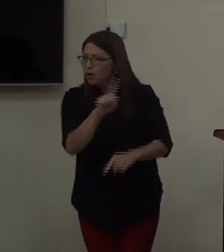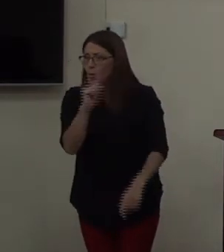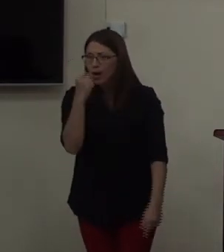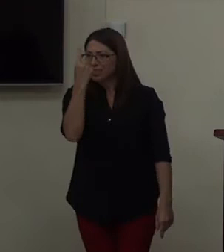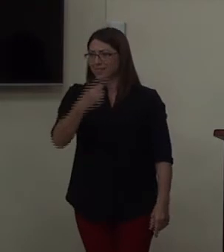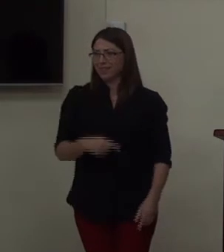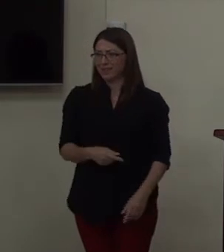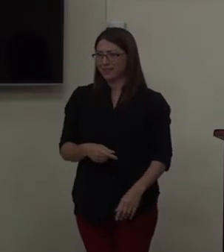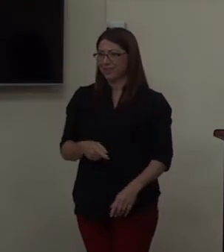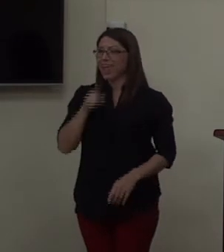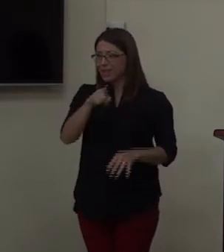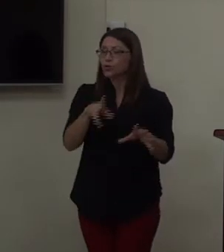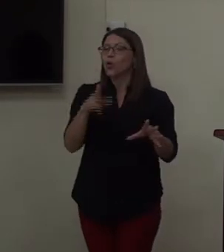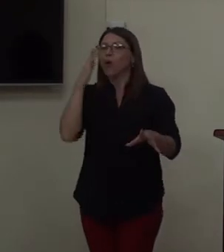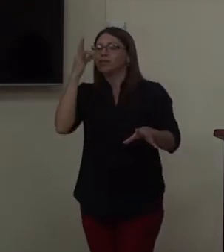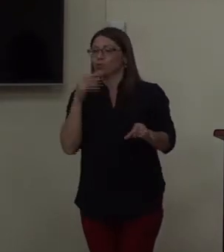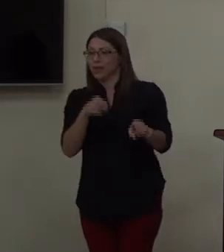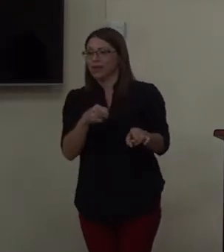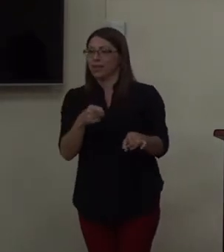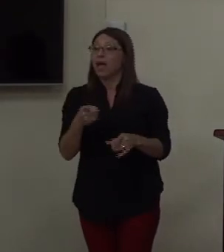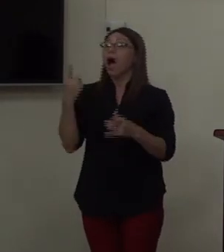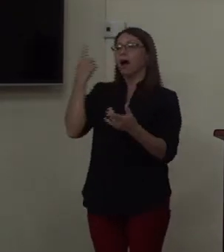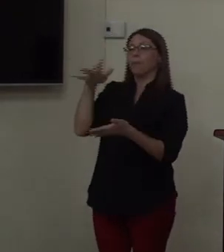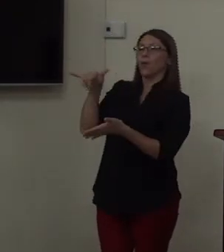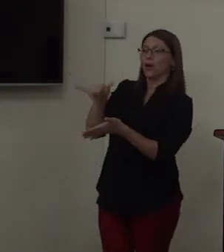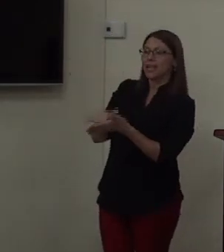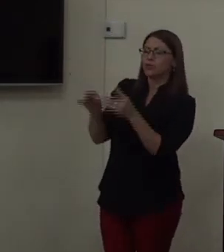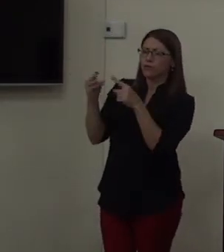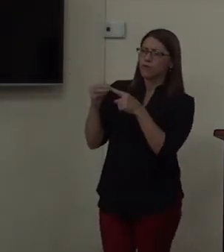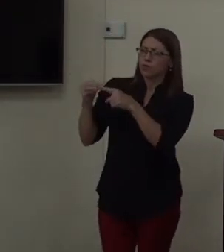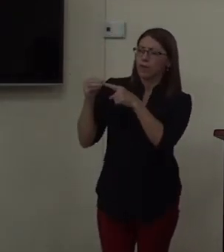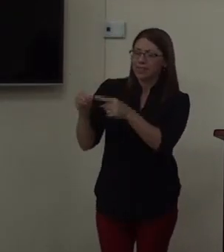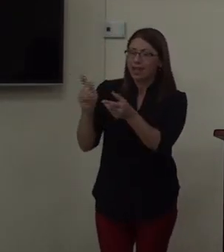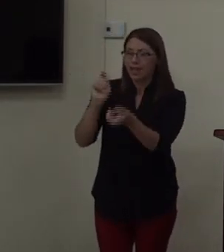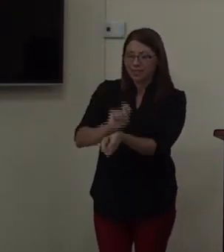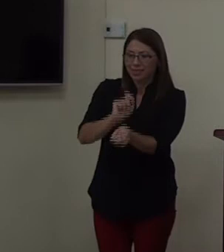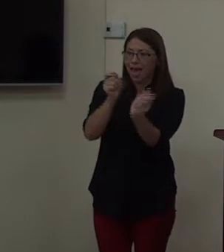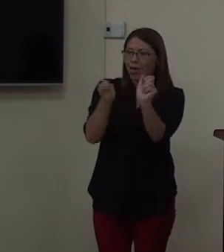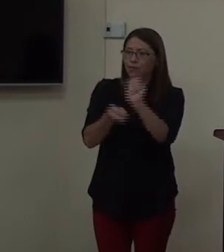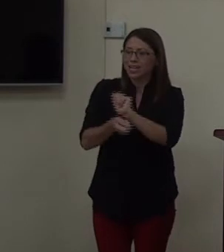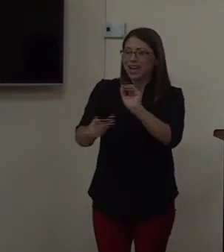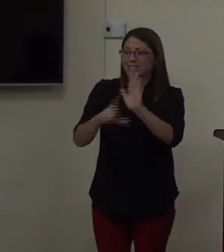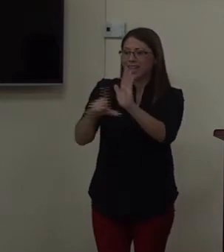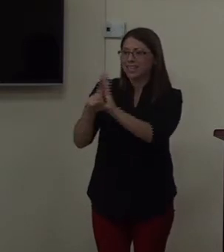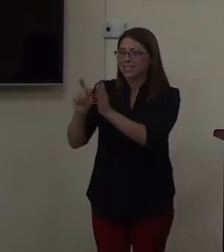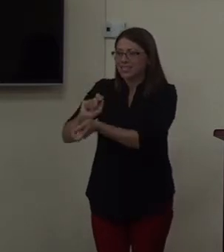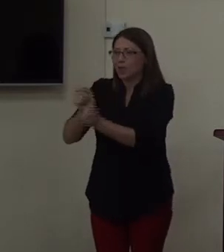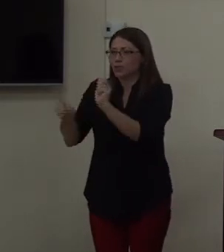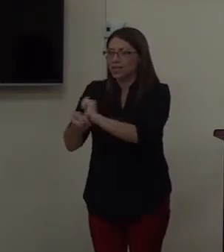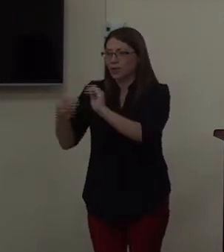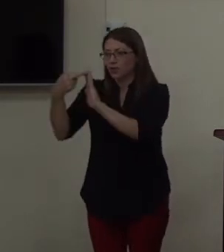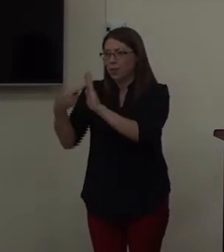por eso, y aquí hay una buena intención, por eso es fundamental traducir las leyes y los reglamentos de los bancos, porque si no, no van